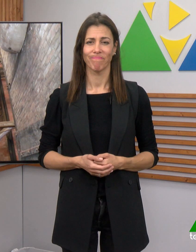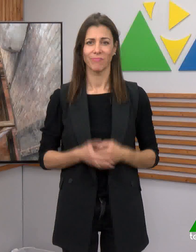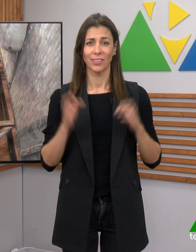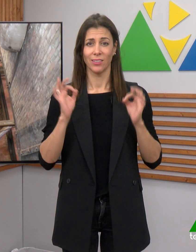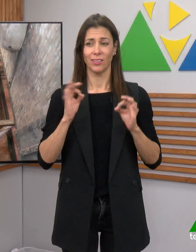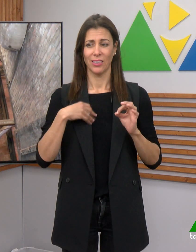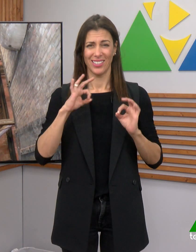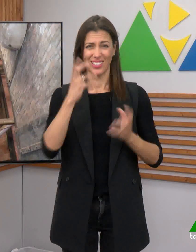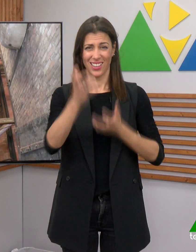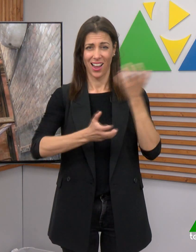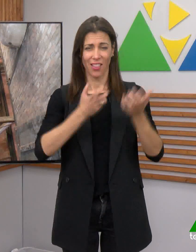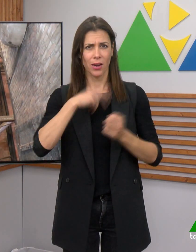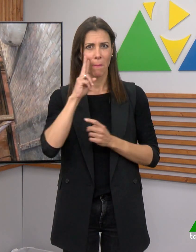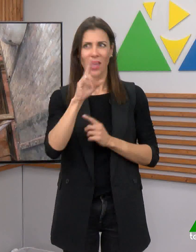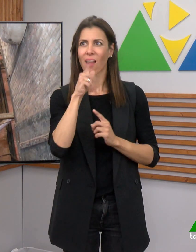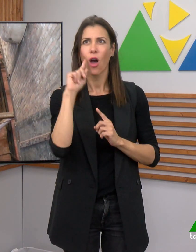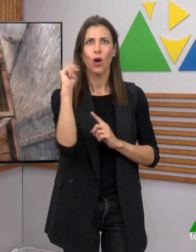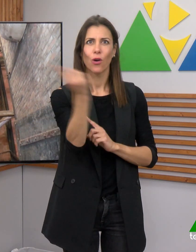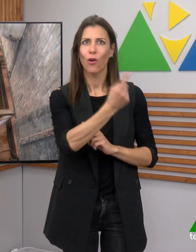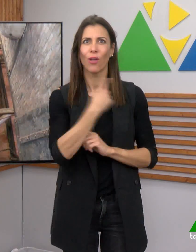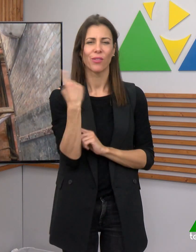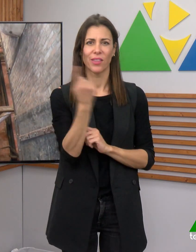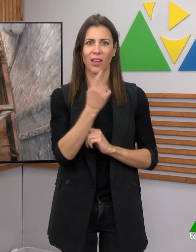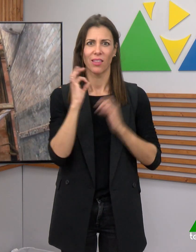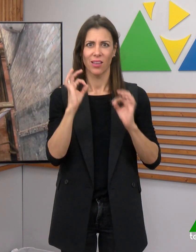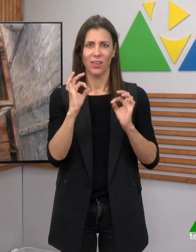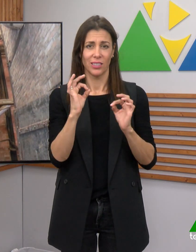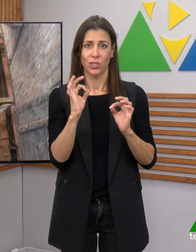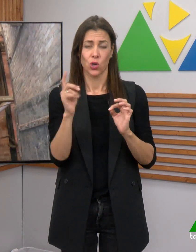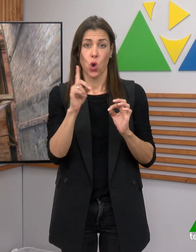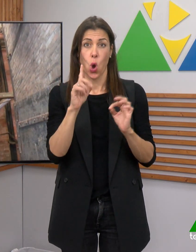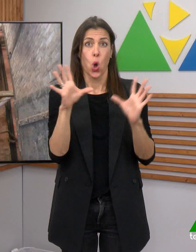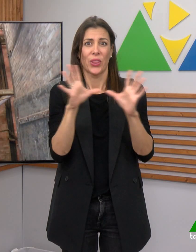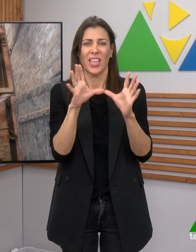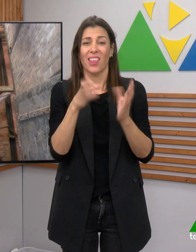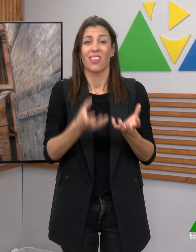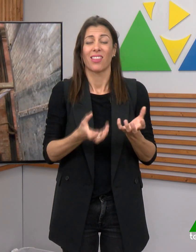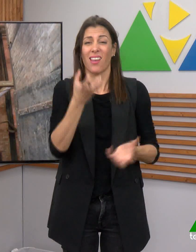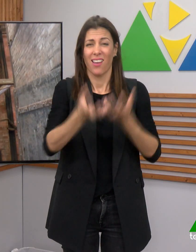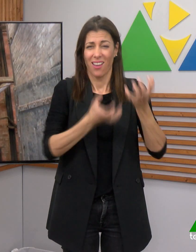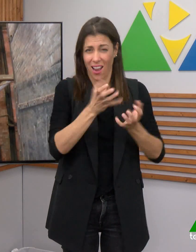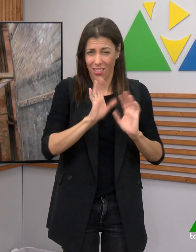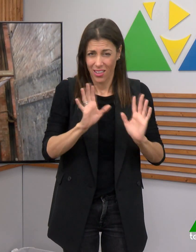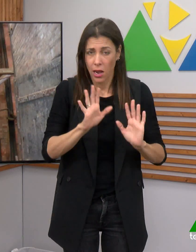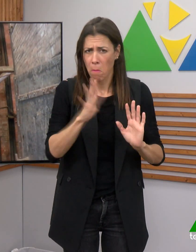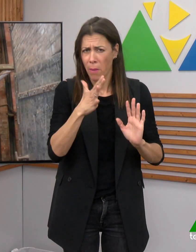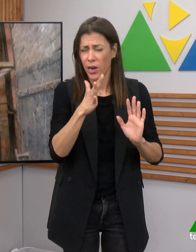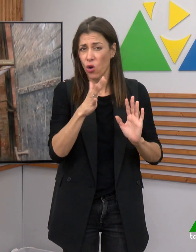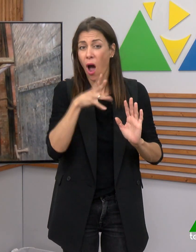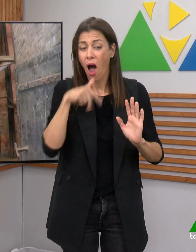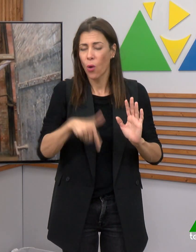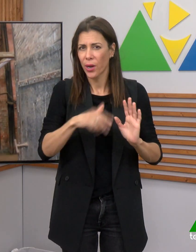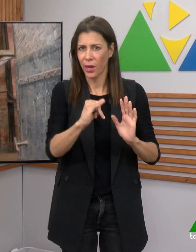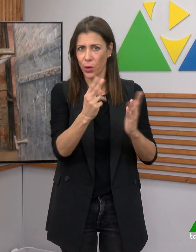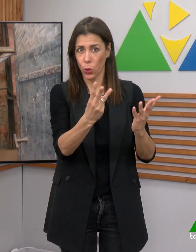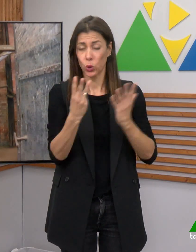De estas calderas, estamos, fíjate, rodeados ahora mismo de estas, no 10 calderas, porque hemos estado contando y quizás queden unas 8, porque después